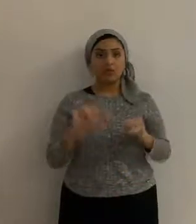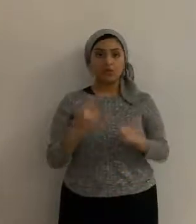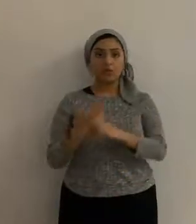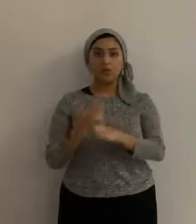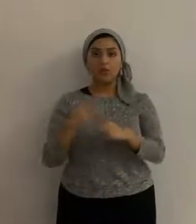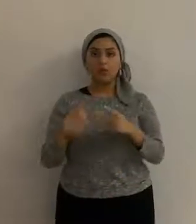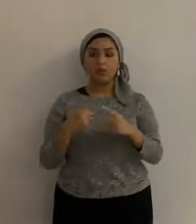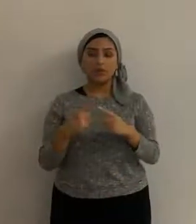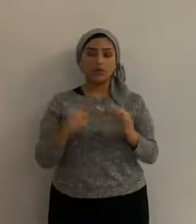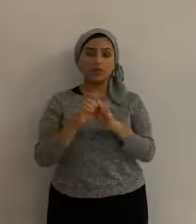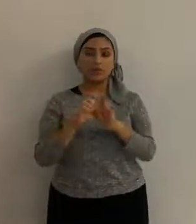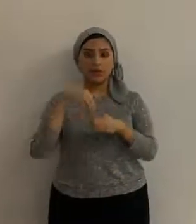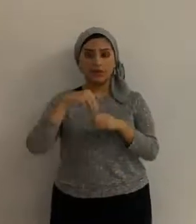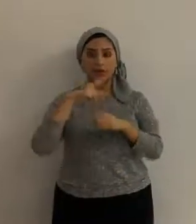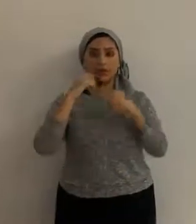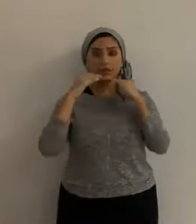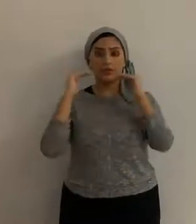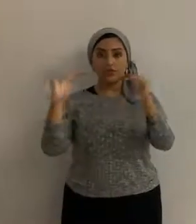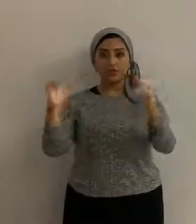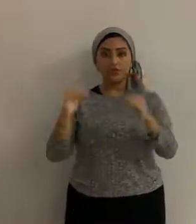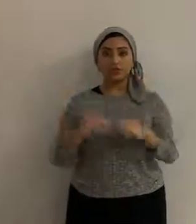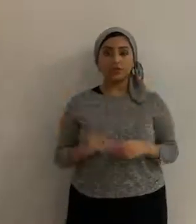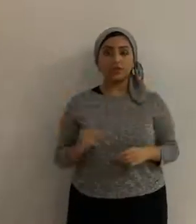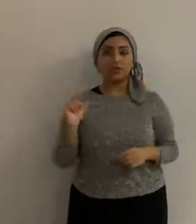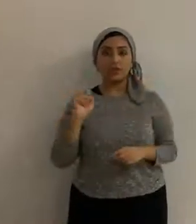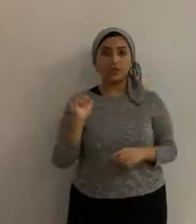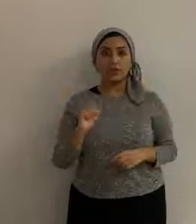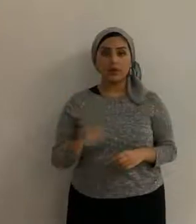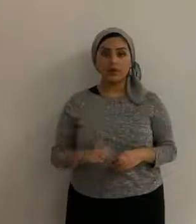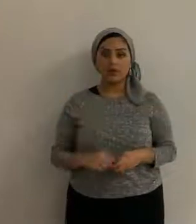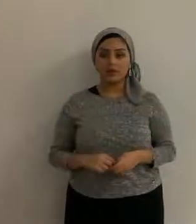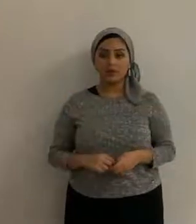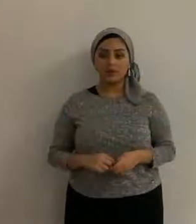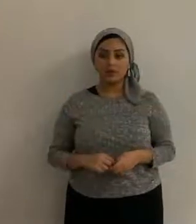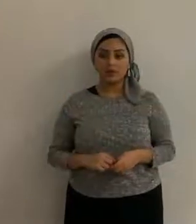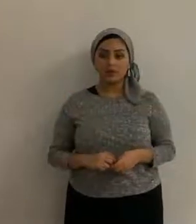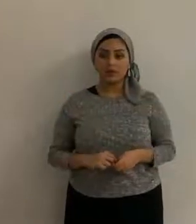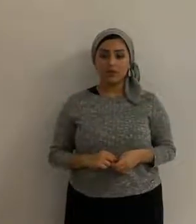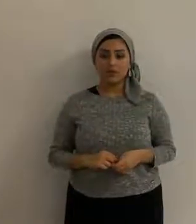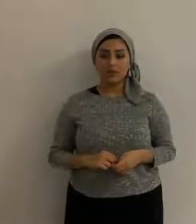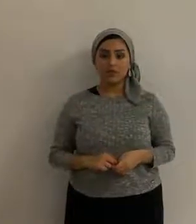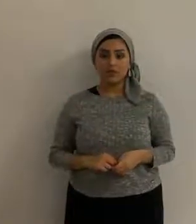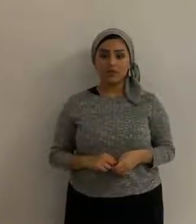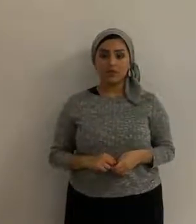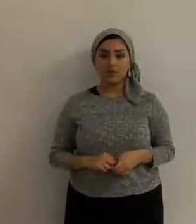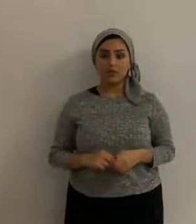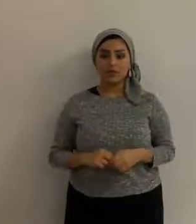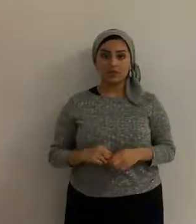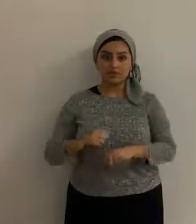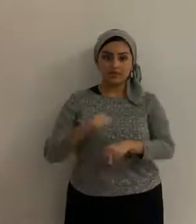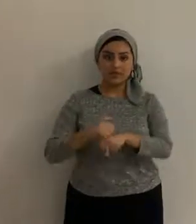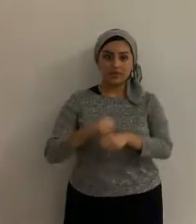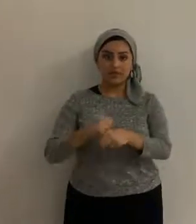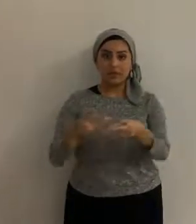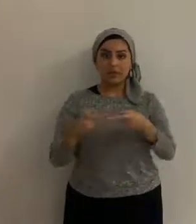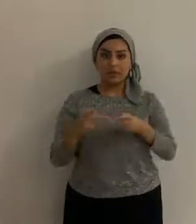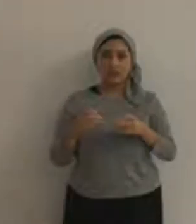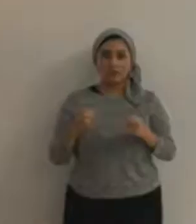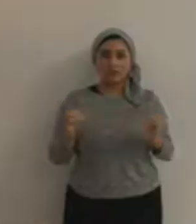por ejemplo, en el desierto, donde el suelo duro prácticamente no existe, y entonces por el